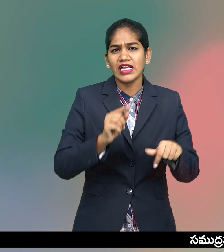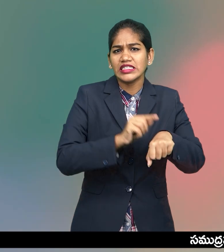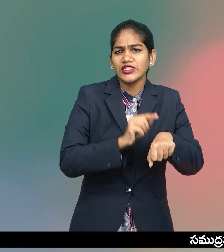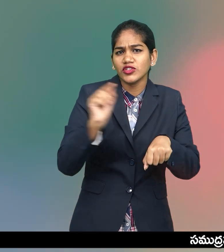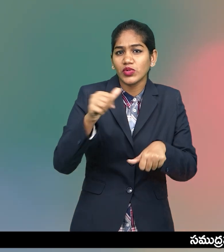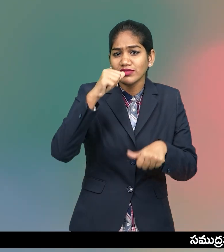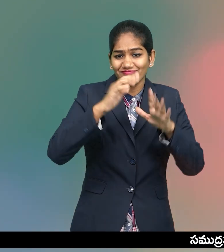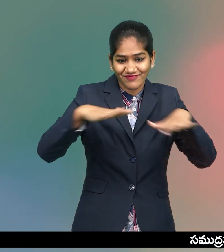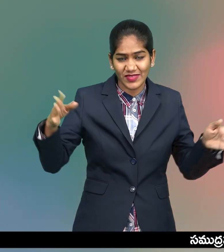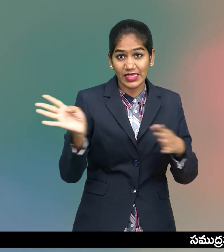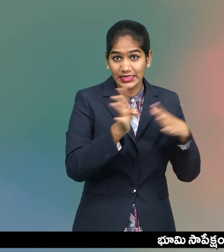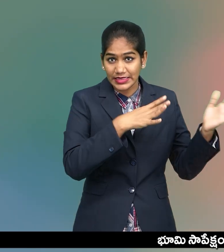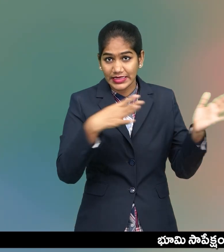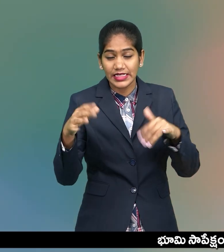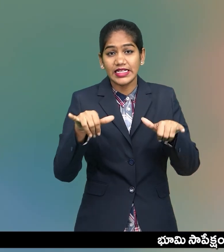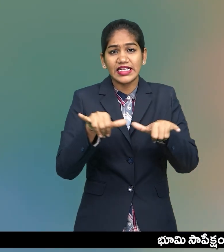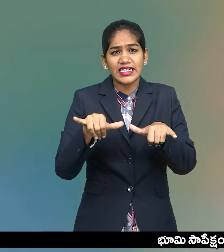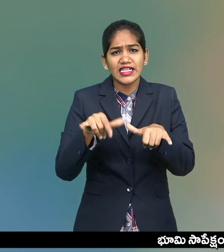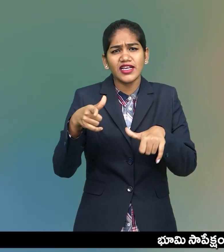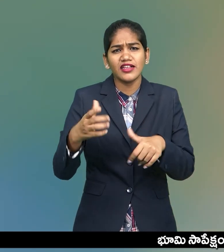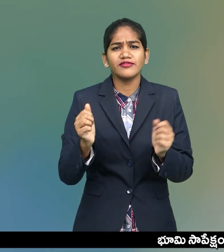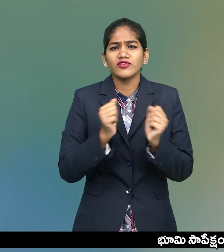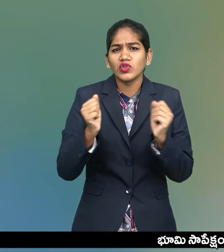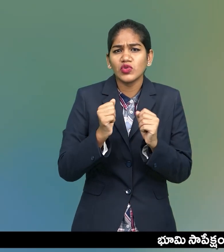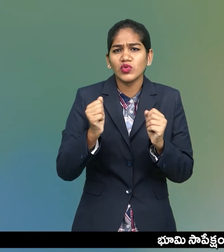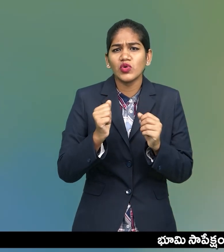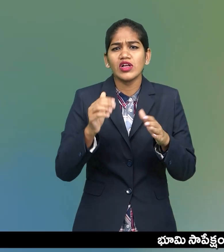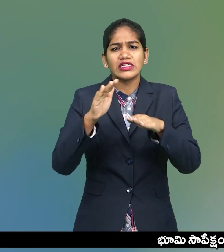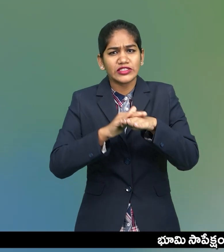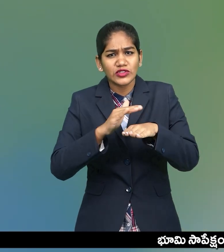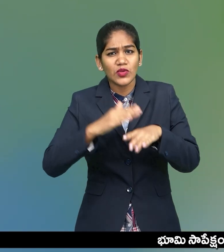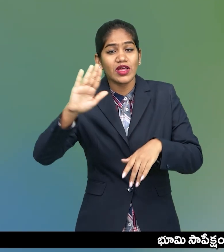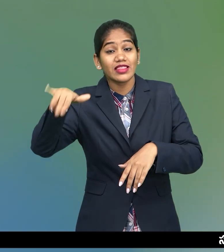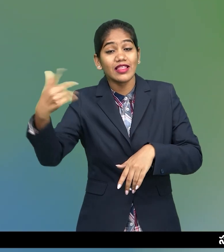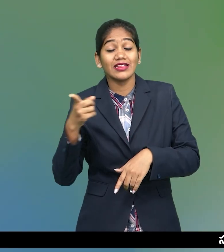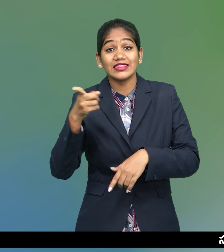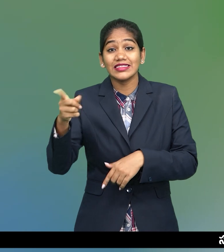సముద్రపు గాలి సమయంలో భూమి సాపేక్షంగా నెమ్మదిగా చల్లబడుతుంది. సముద్రం కంటే